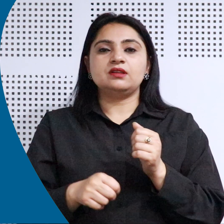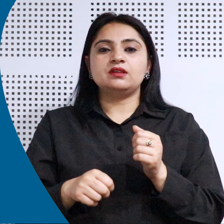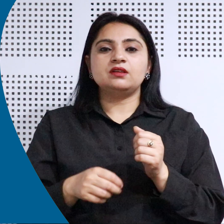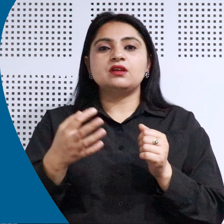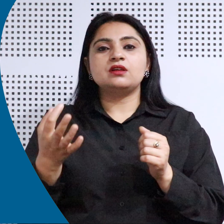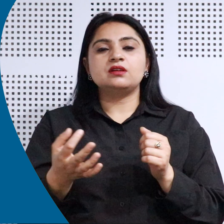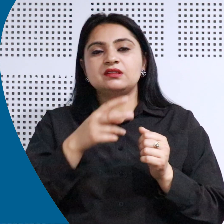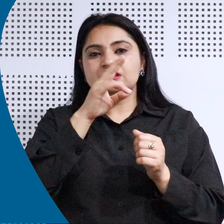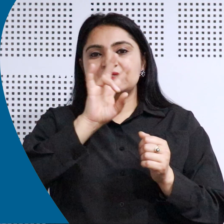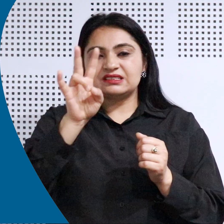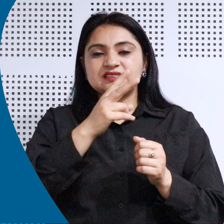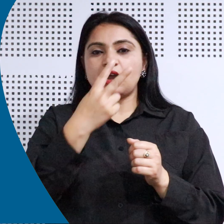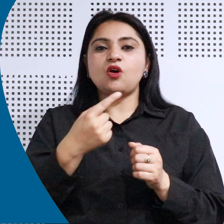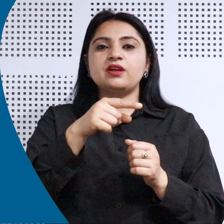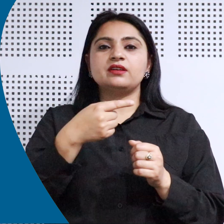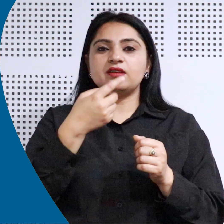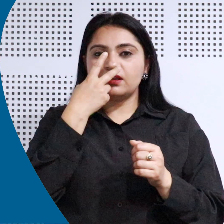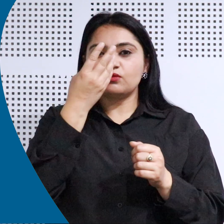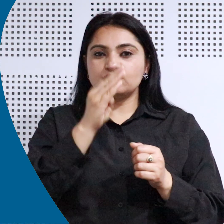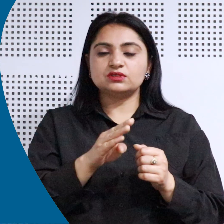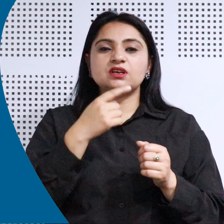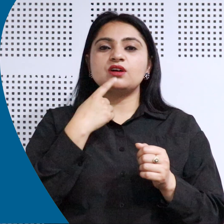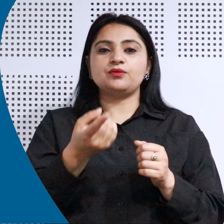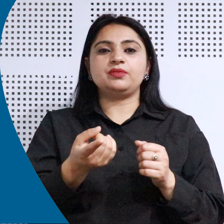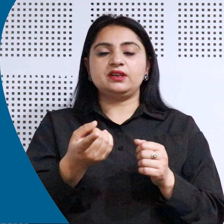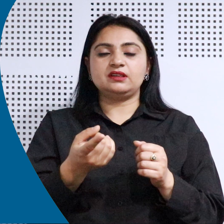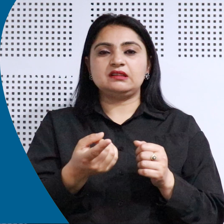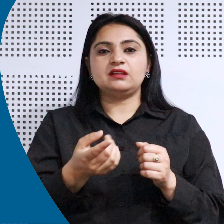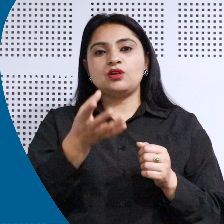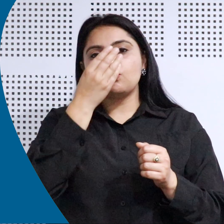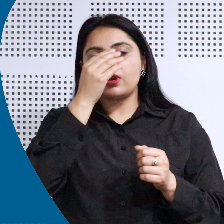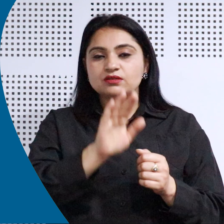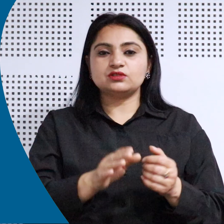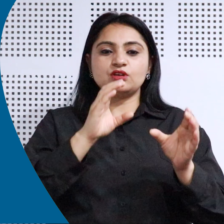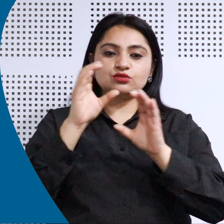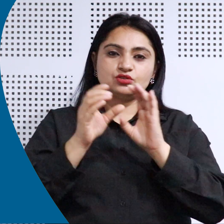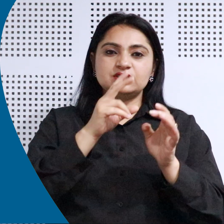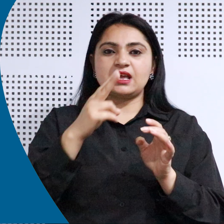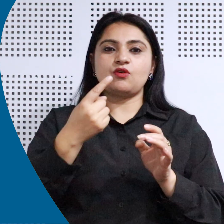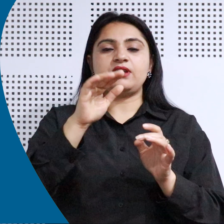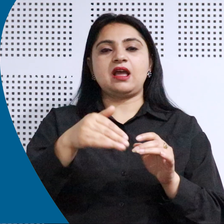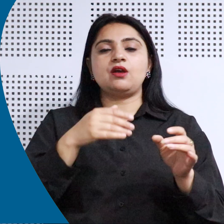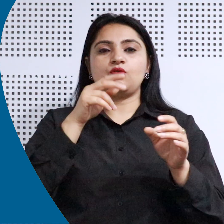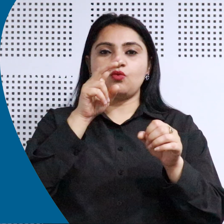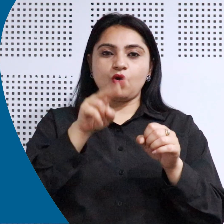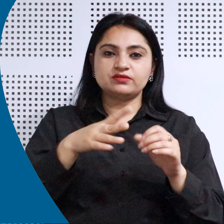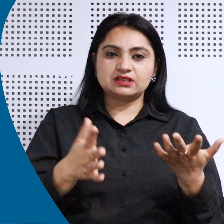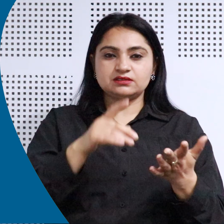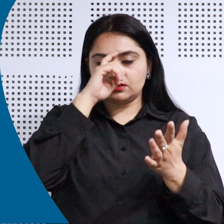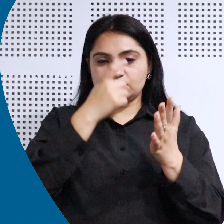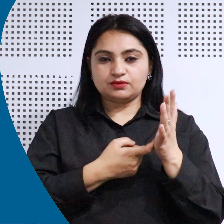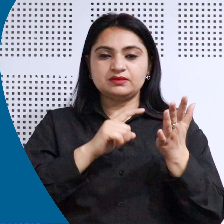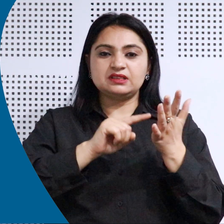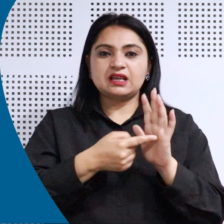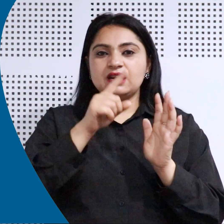पर्यो। शिक्षा ऐन हेर्नुहुन्छ भने 28 तिरबाट चलेका छन्। सञ्चार ऐन आएको अवस्था छैन। संविधानमा भएको धारा 304ले